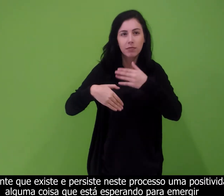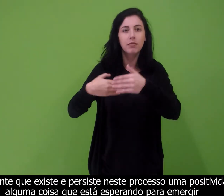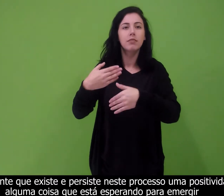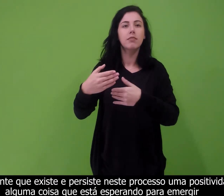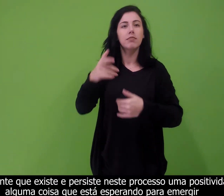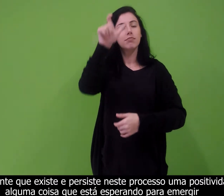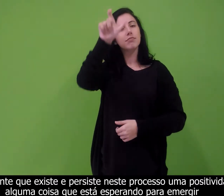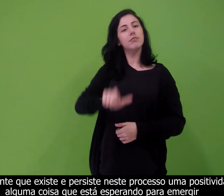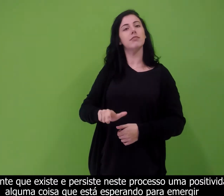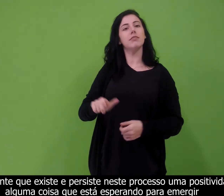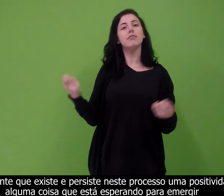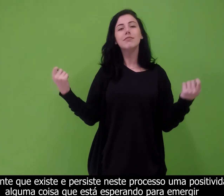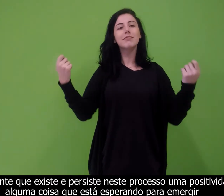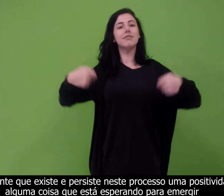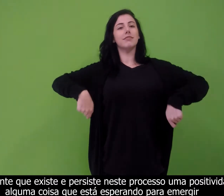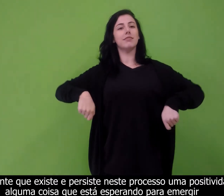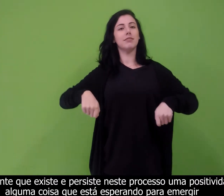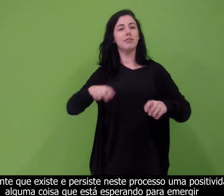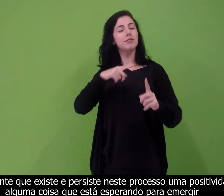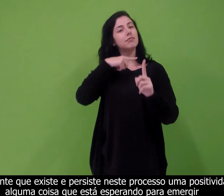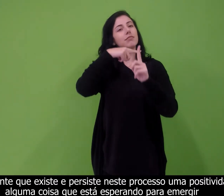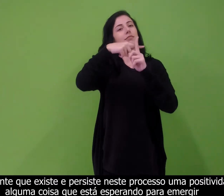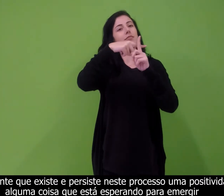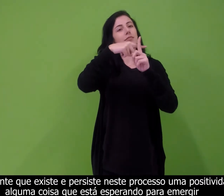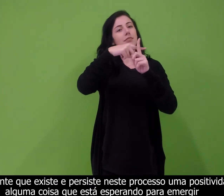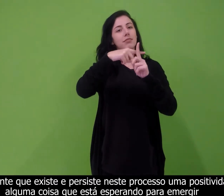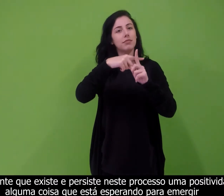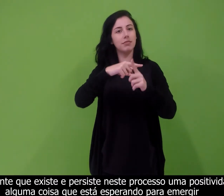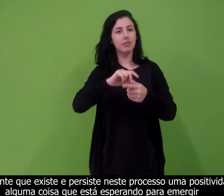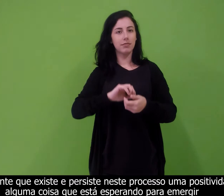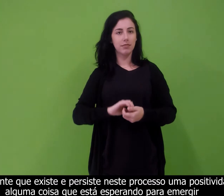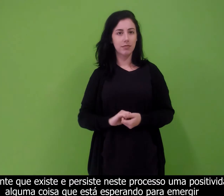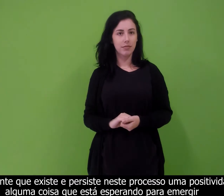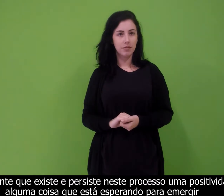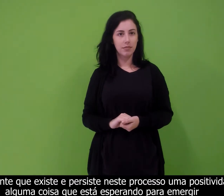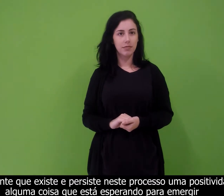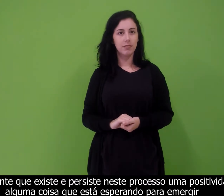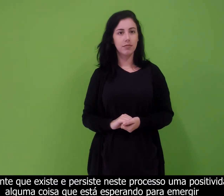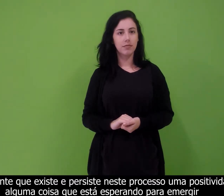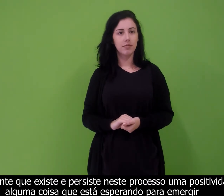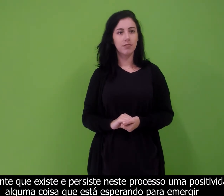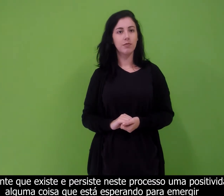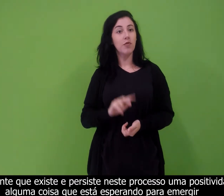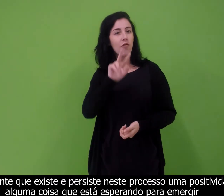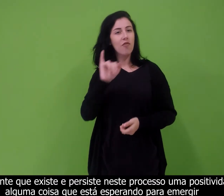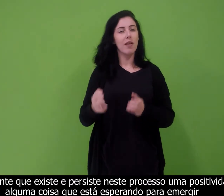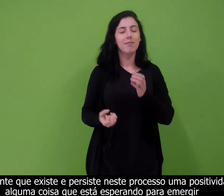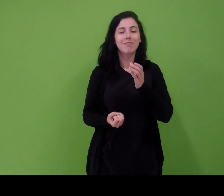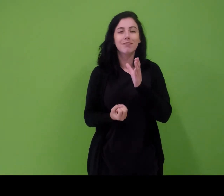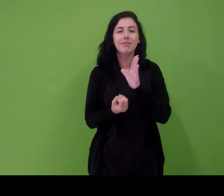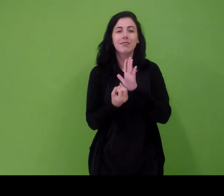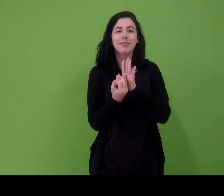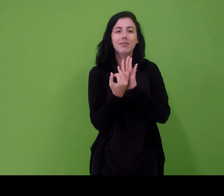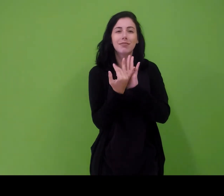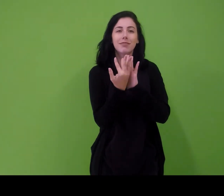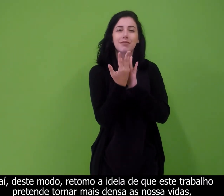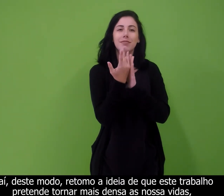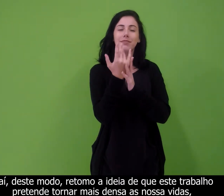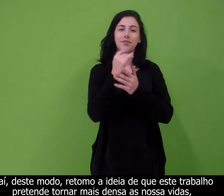nesse processo uma positividade, alguma coisa que está esperando para emergir. E aí, desse